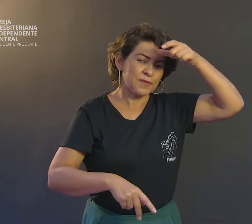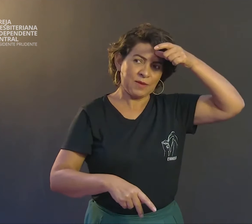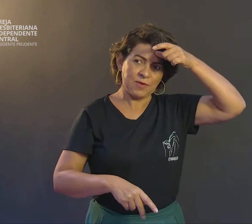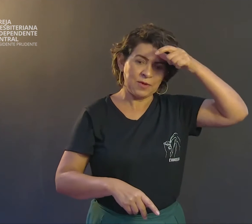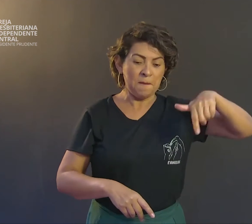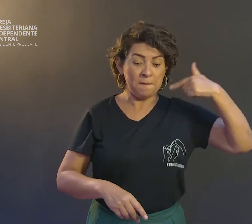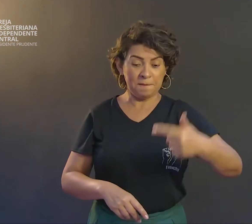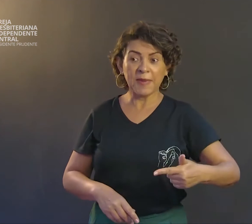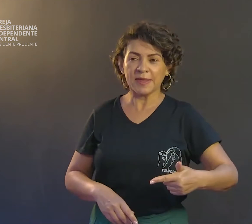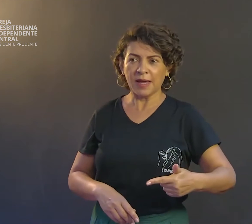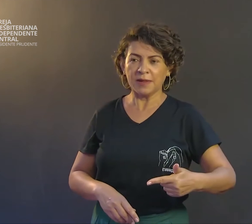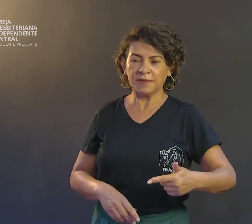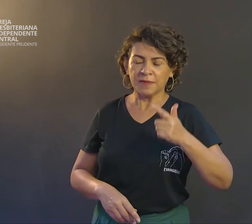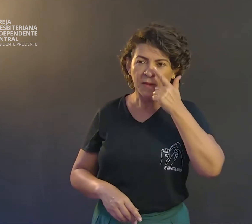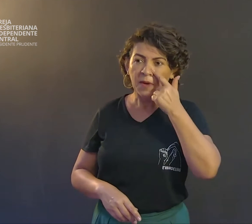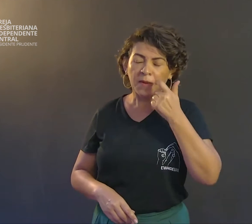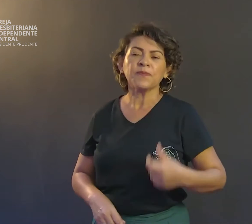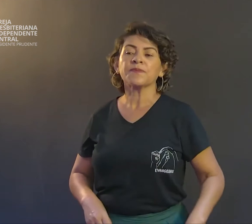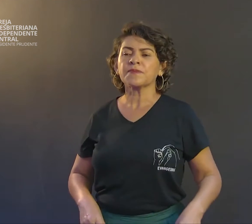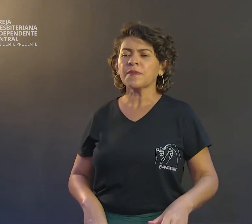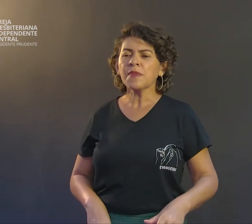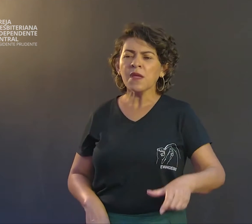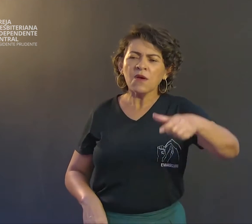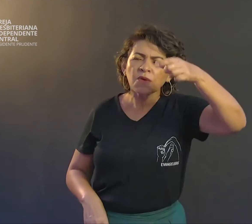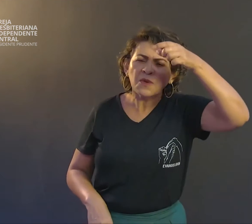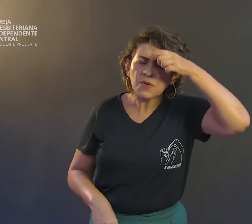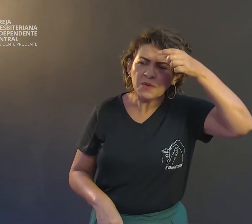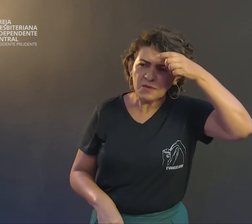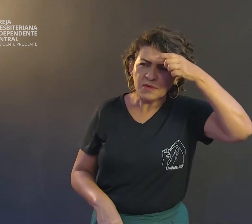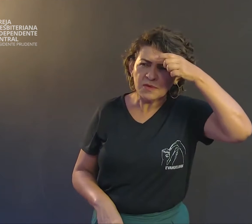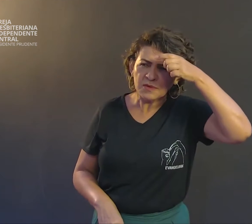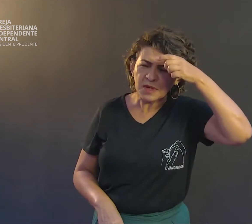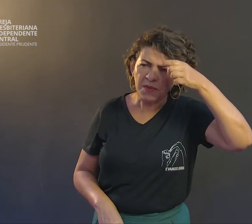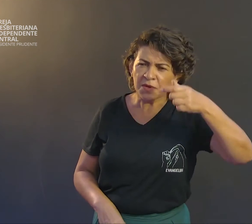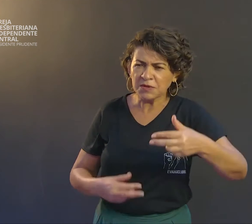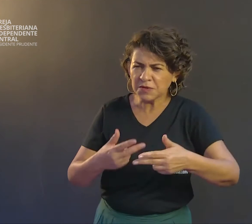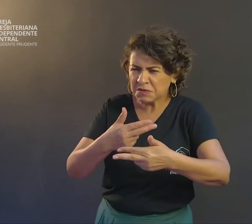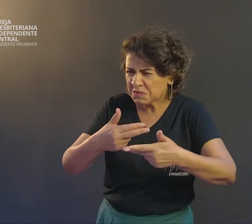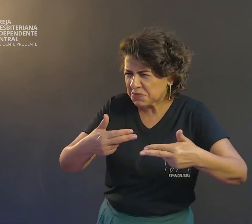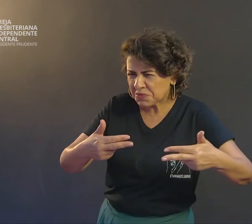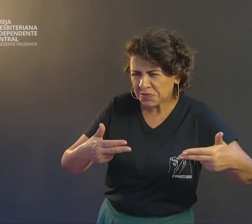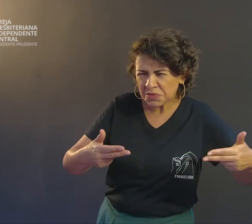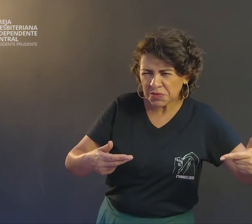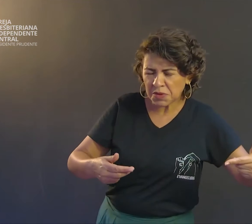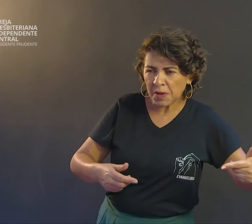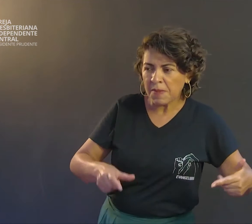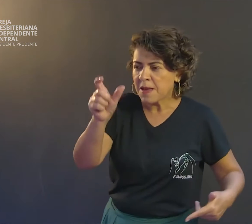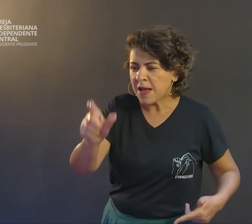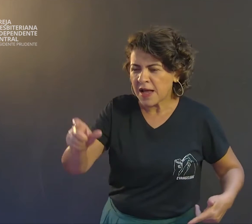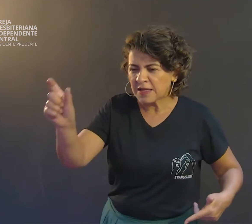As potestades são os demônios que possuem direito sobre a vida de pessoas que se entregaram a uma vida